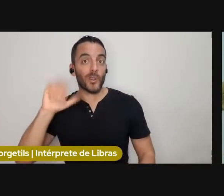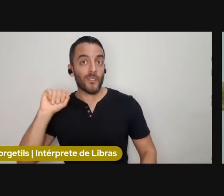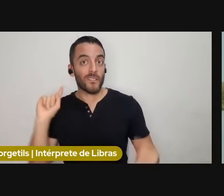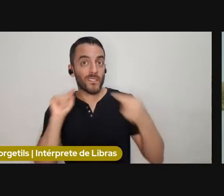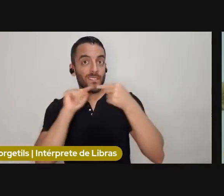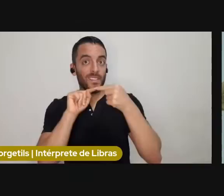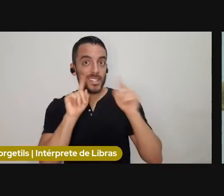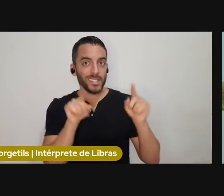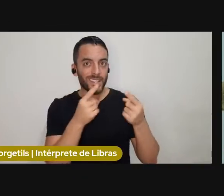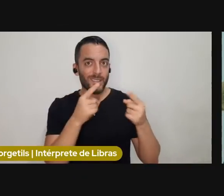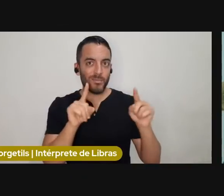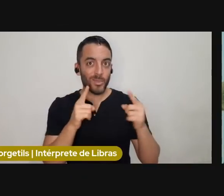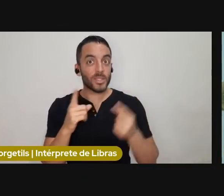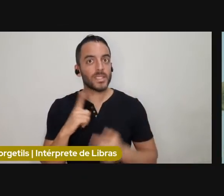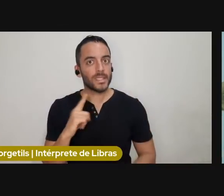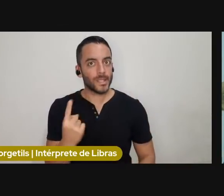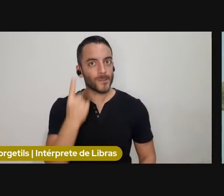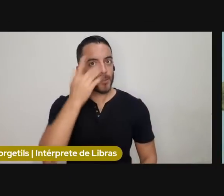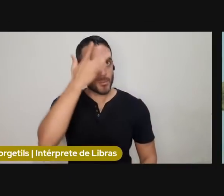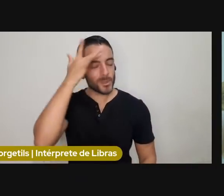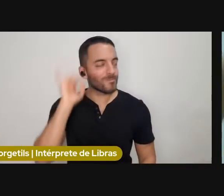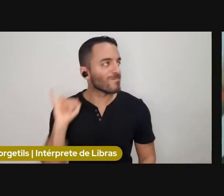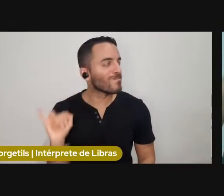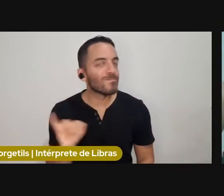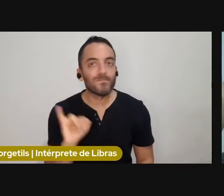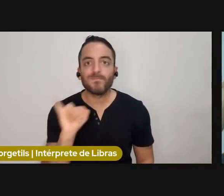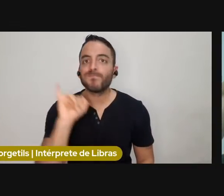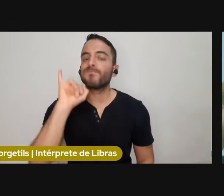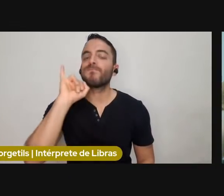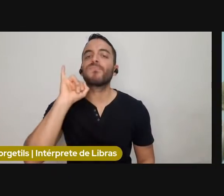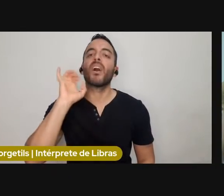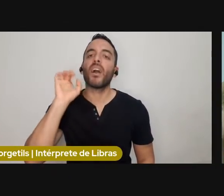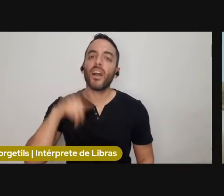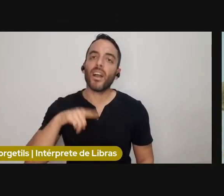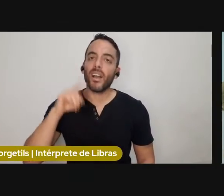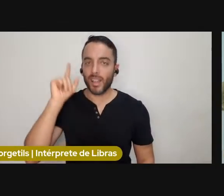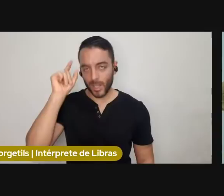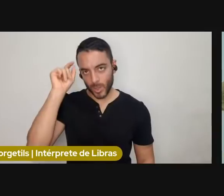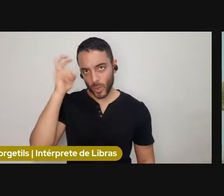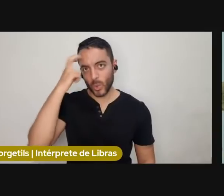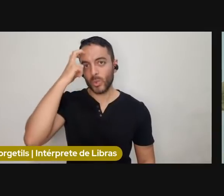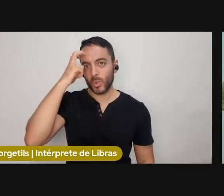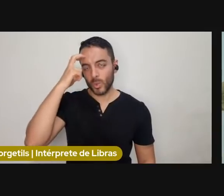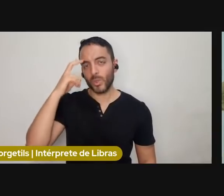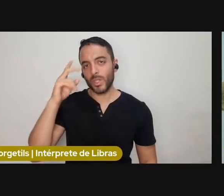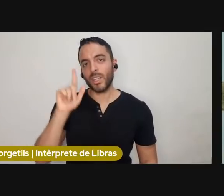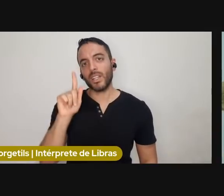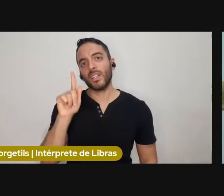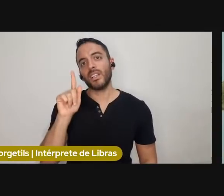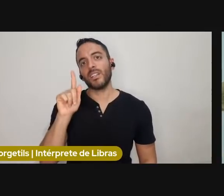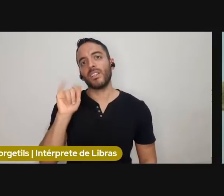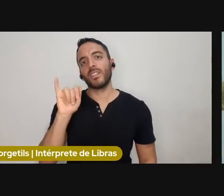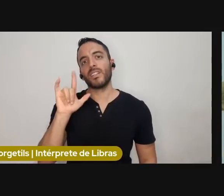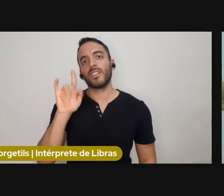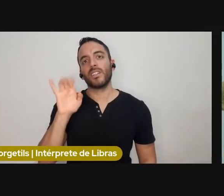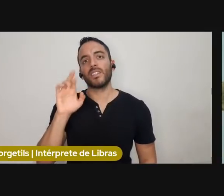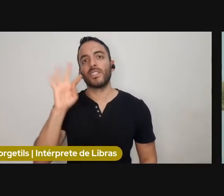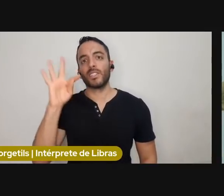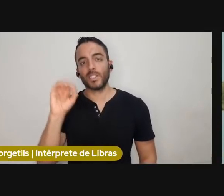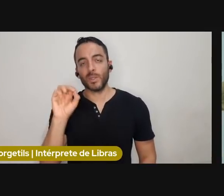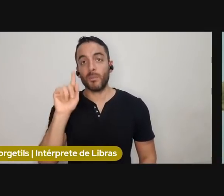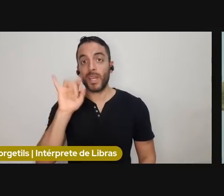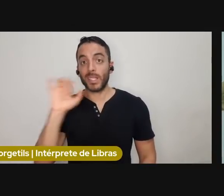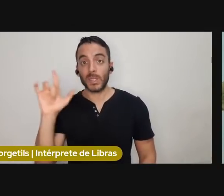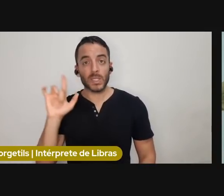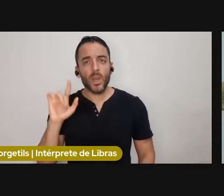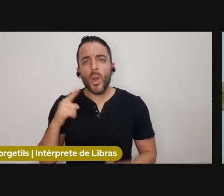pessoa importantíssima, expoente da nossa cultura, que é Gilberto Gil. E sem haver nenhuma combinação prévia, sem